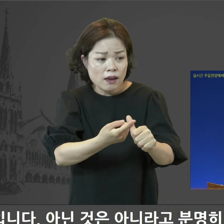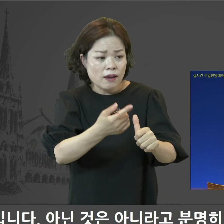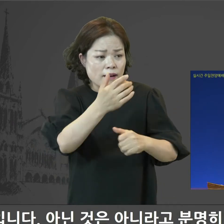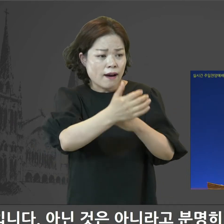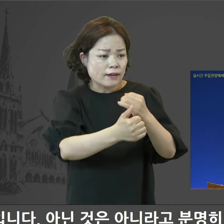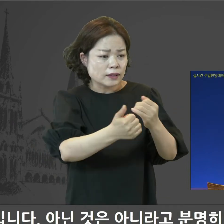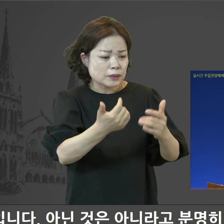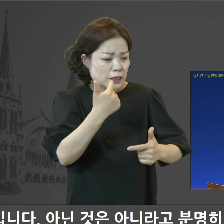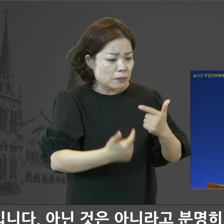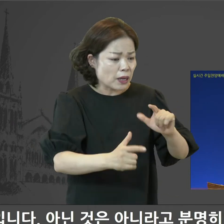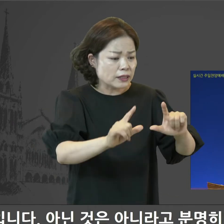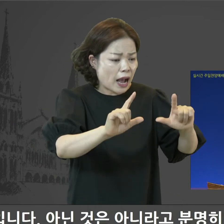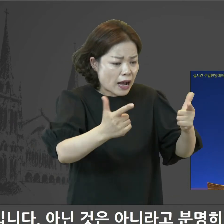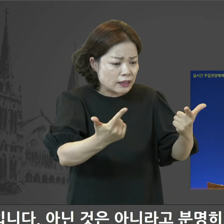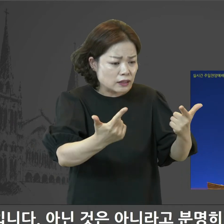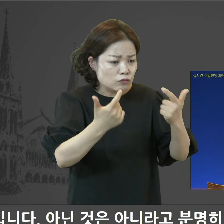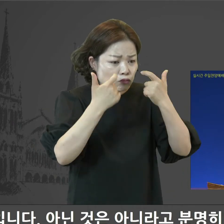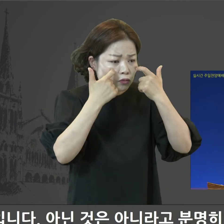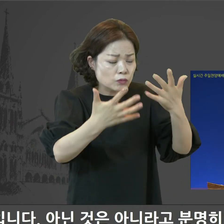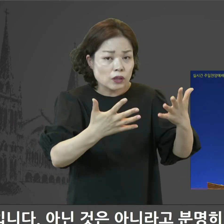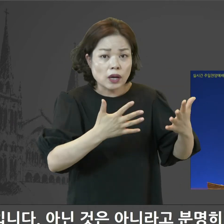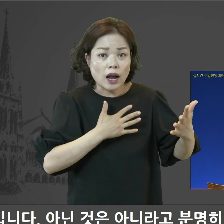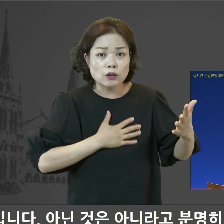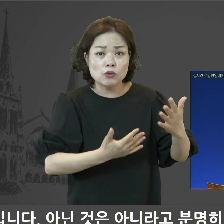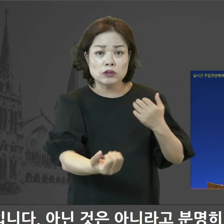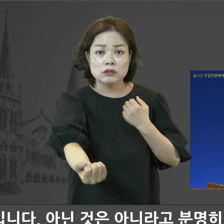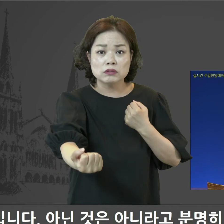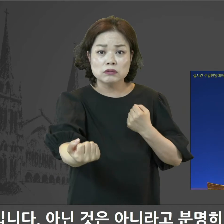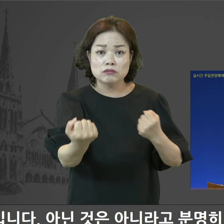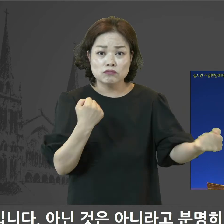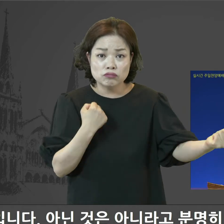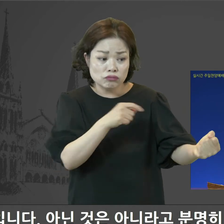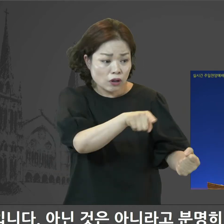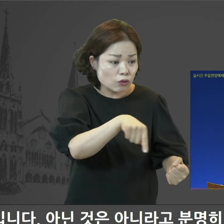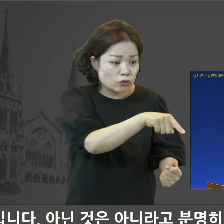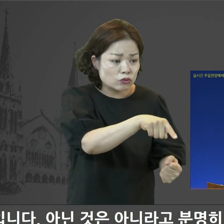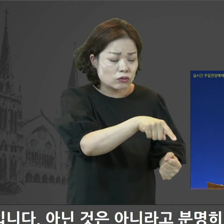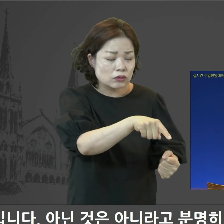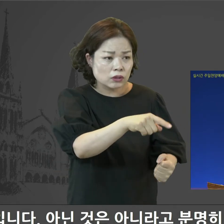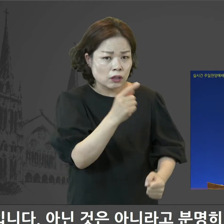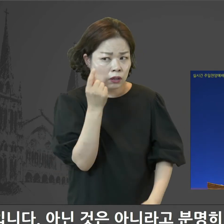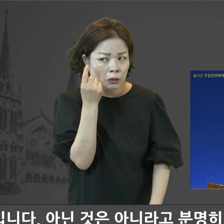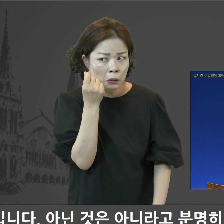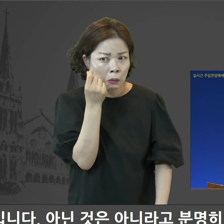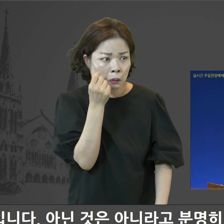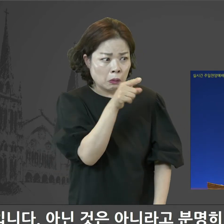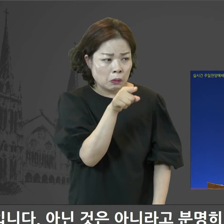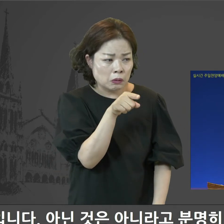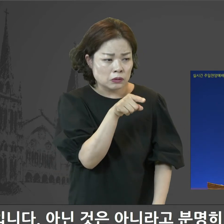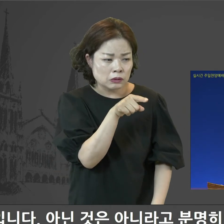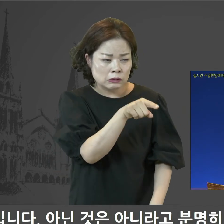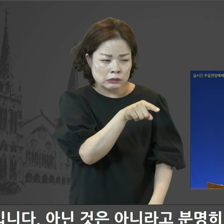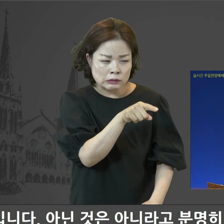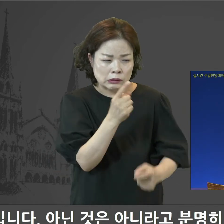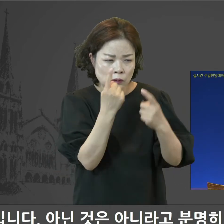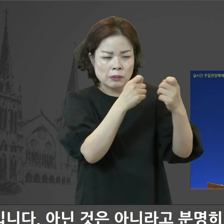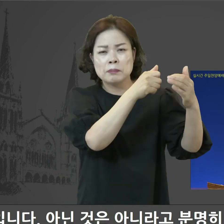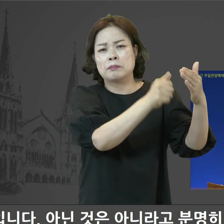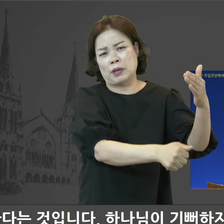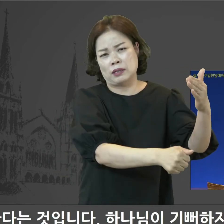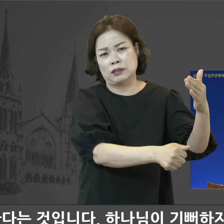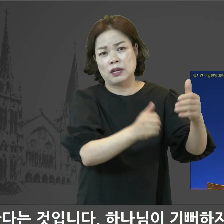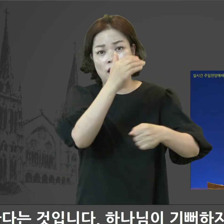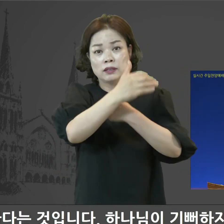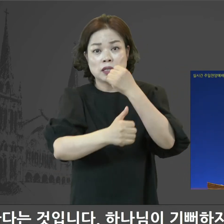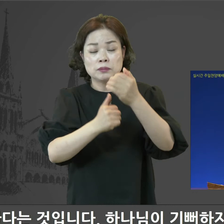하나님이 기뻐하지 않는 일임이 분명해도 다수의 눈치를 보면서 그것을 선택해 버리는, 즉 하나님이